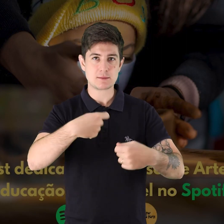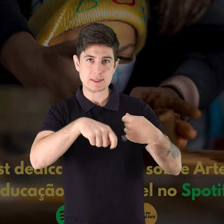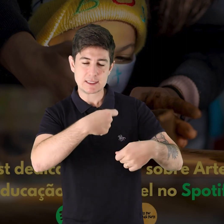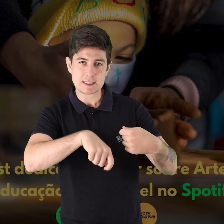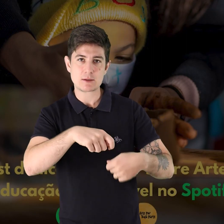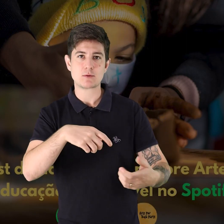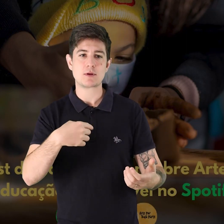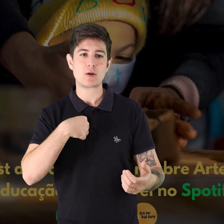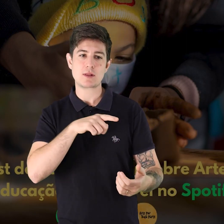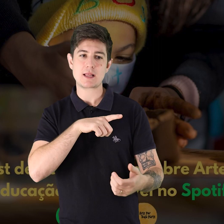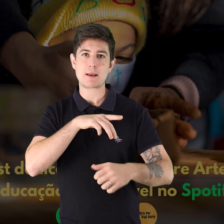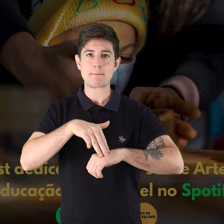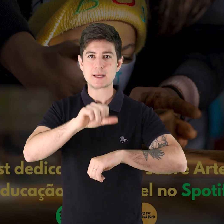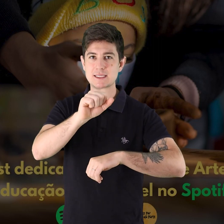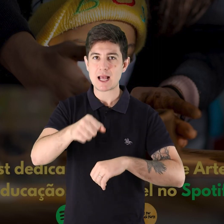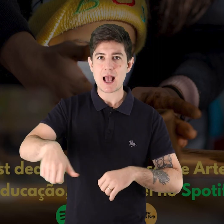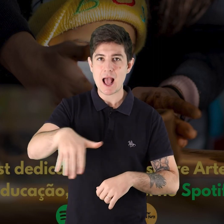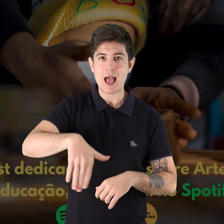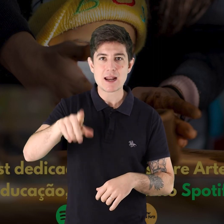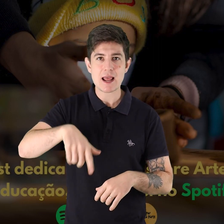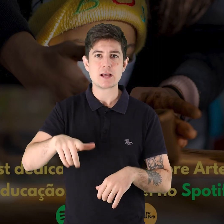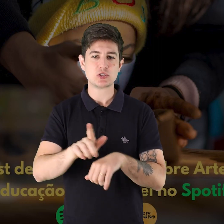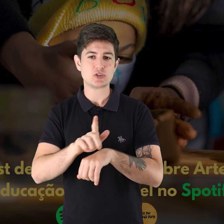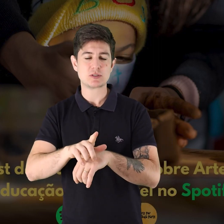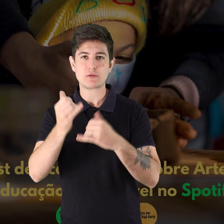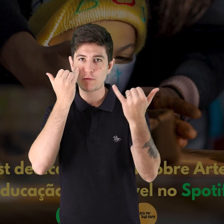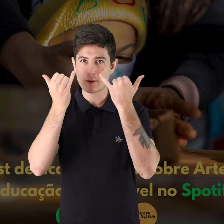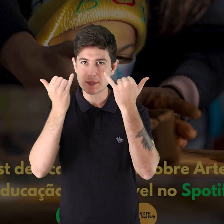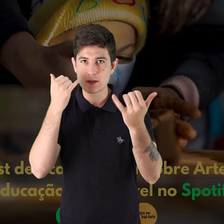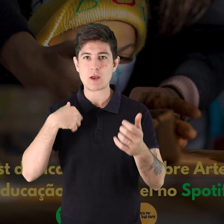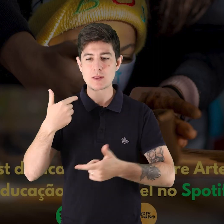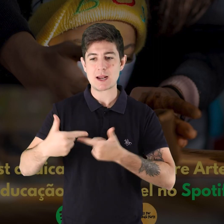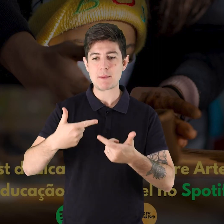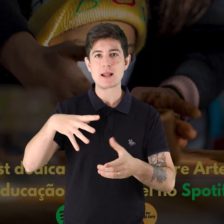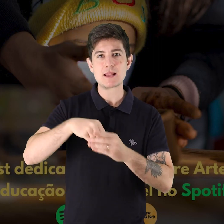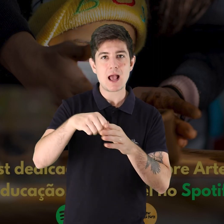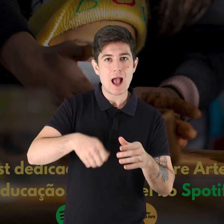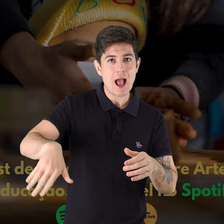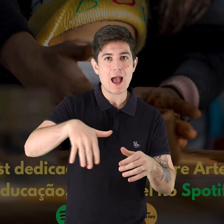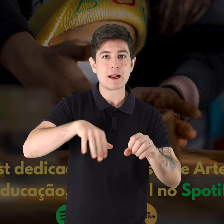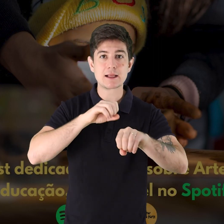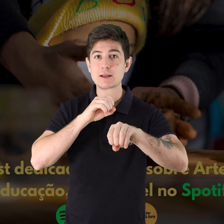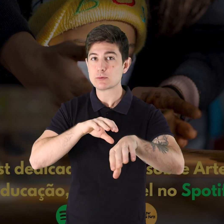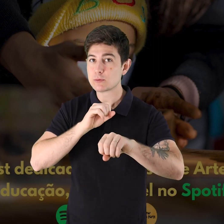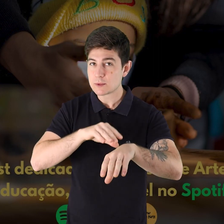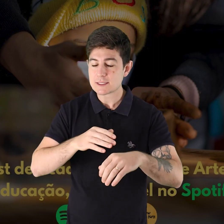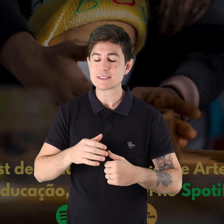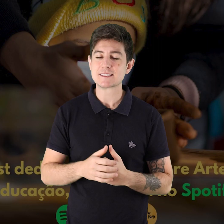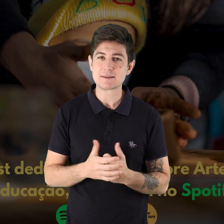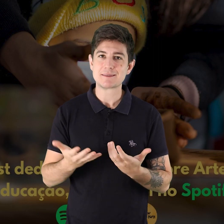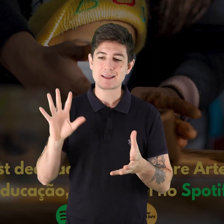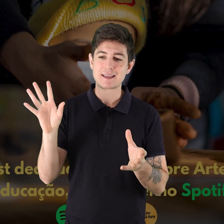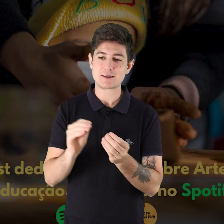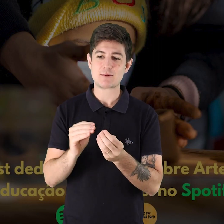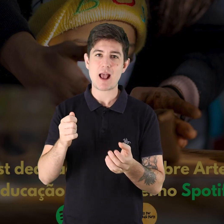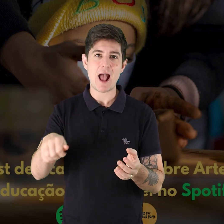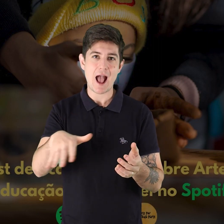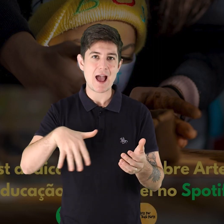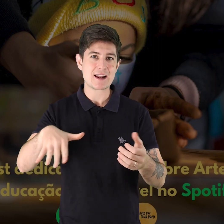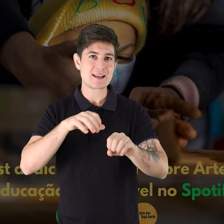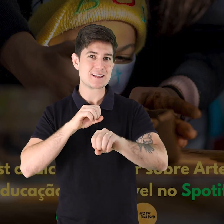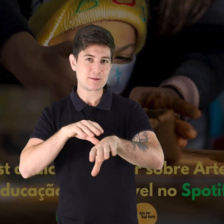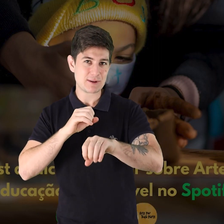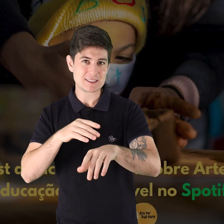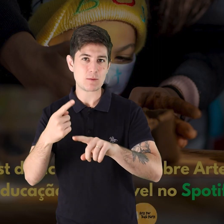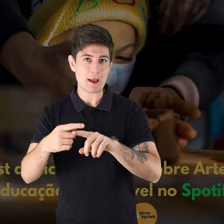Eu sou administradora, tenho mestrado na área de gestão da informação, sou da área da educação. Por que eu estou